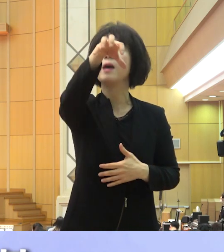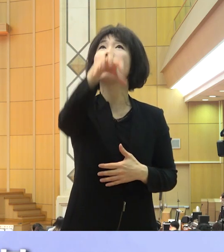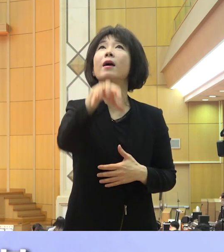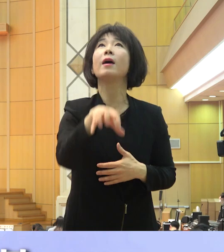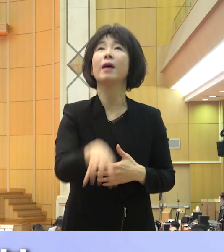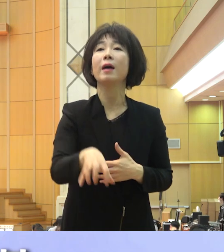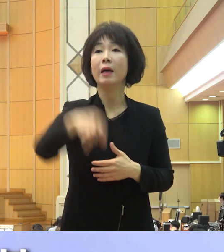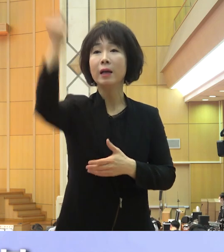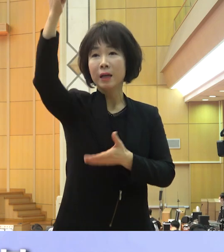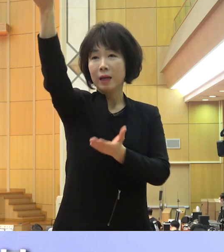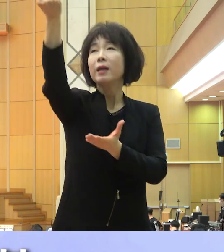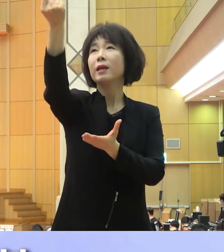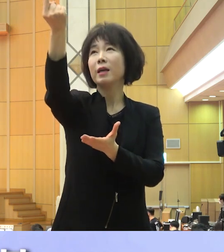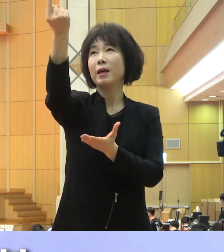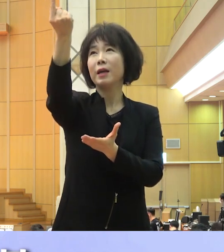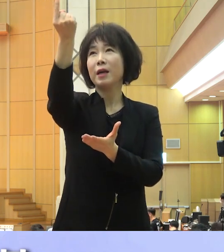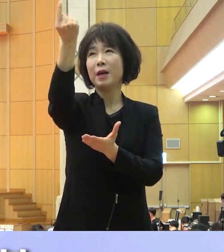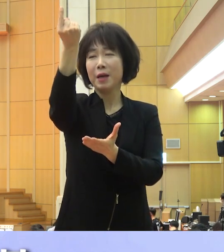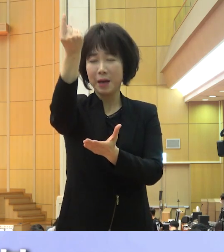이곳에